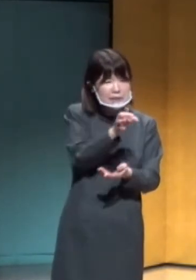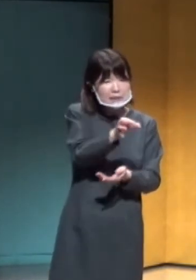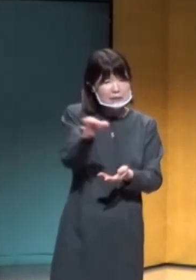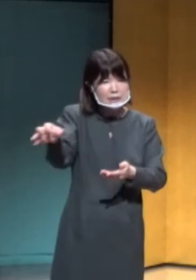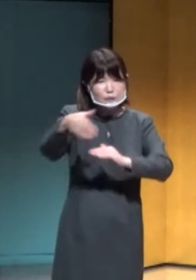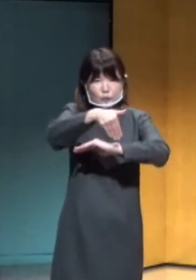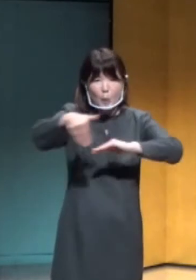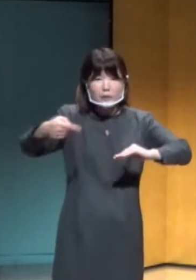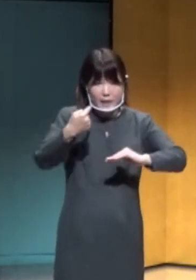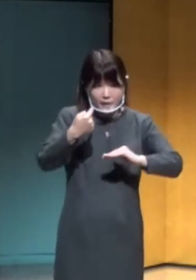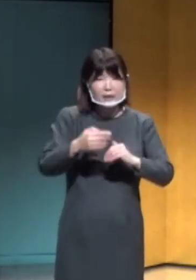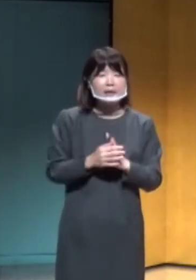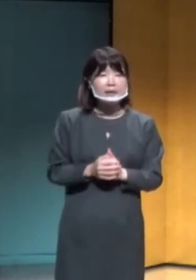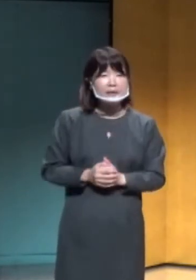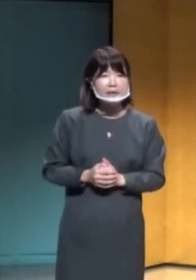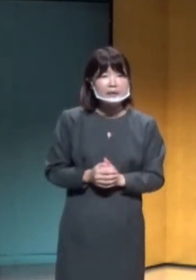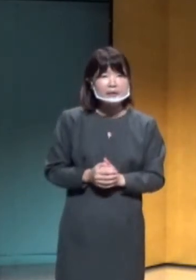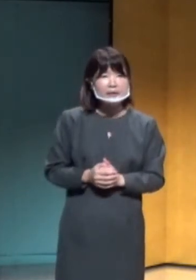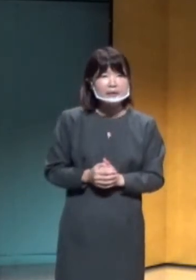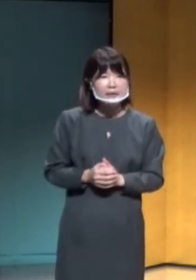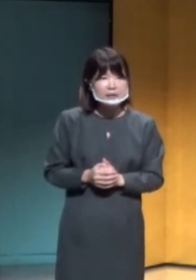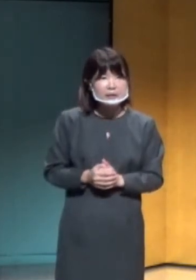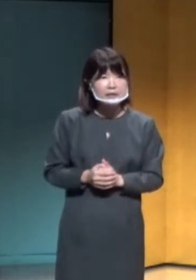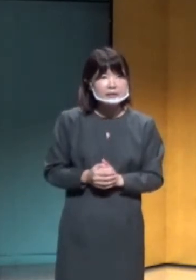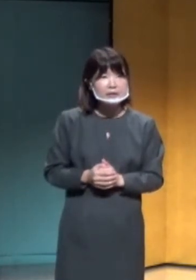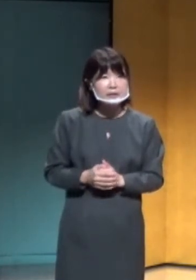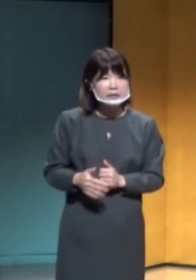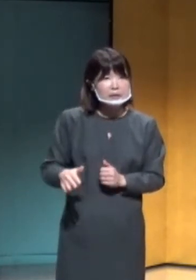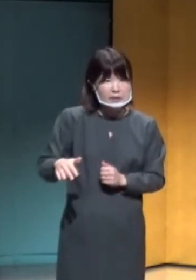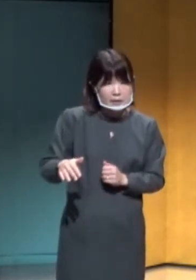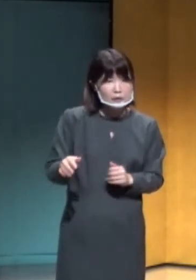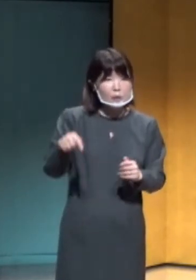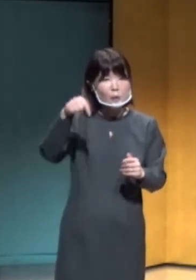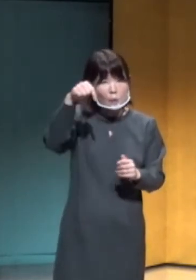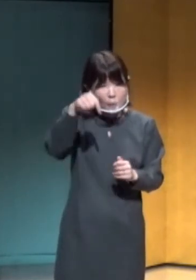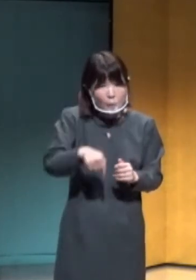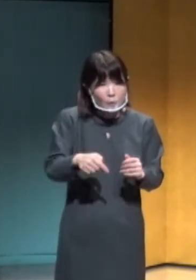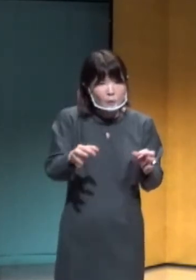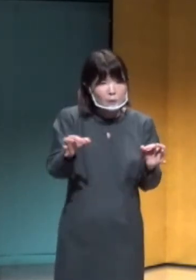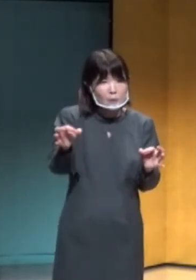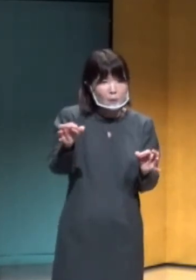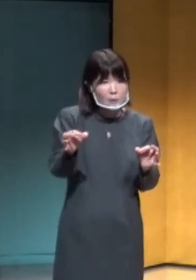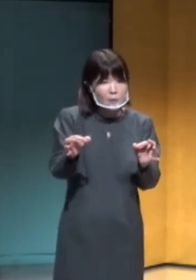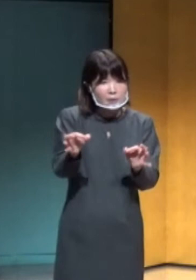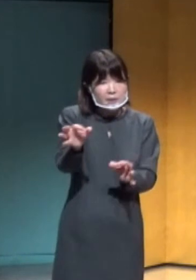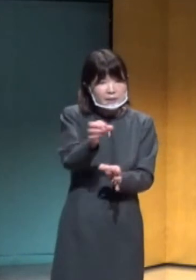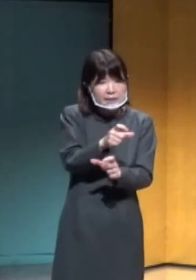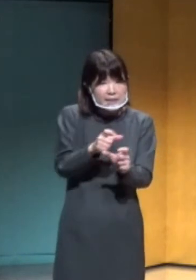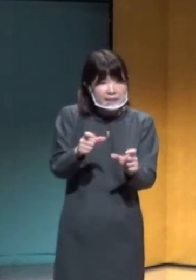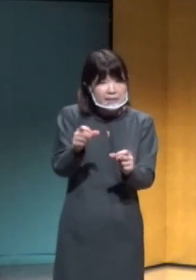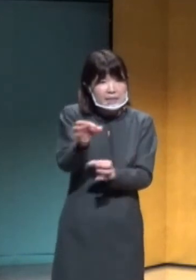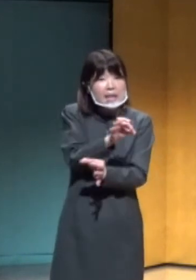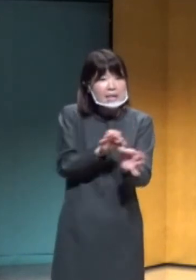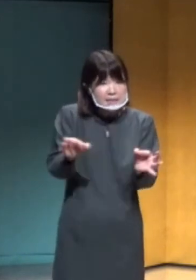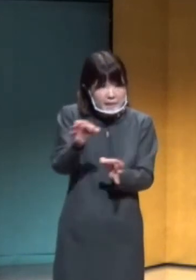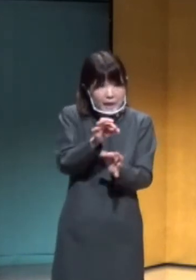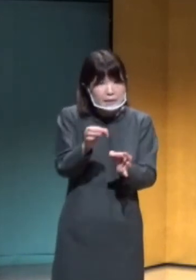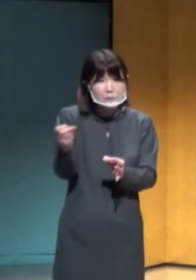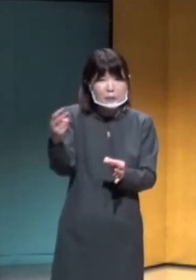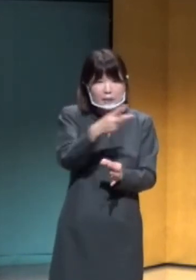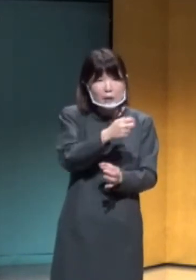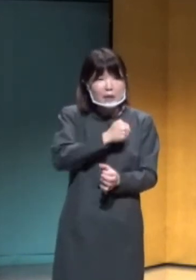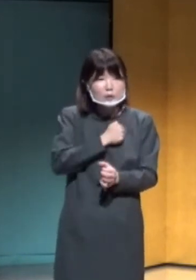こうした形で市内の経済または 皆様方の命を守る富士